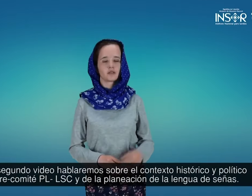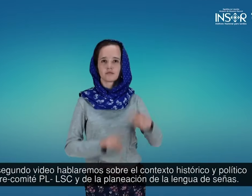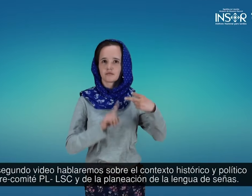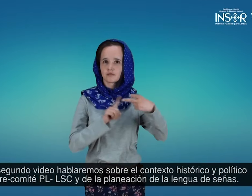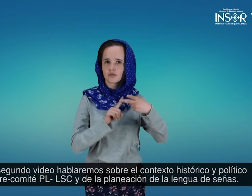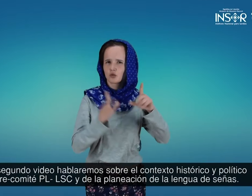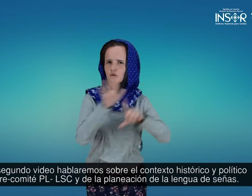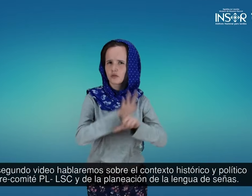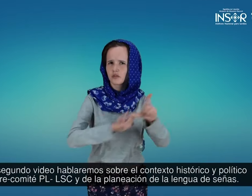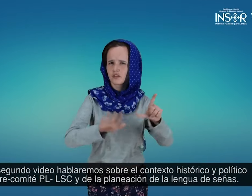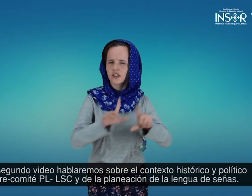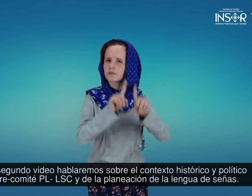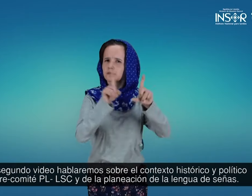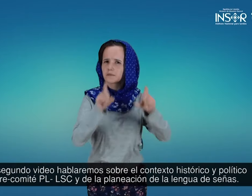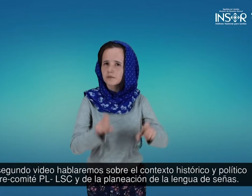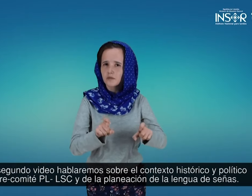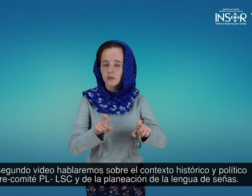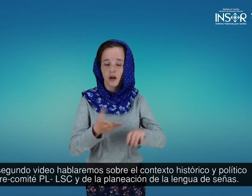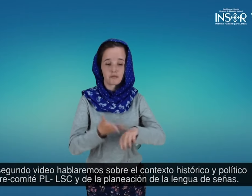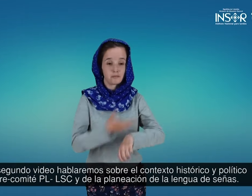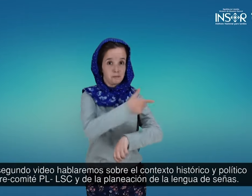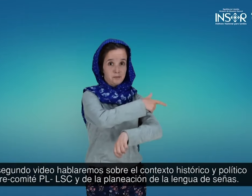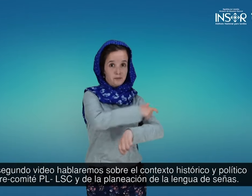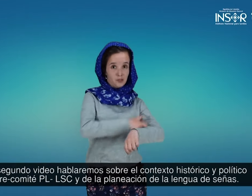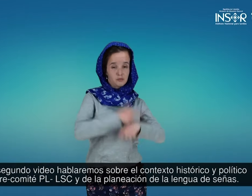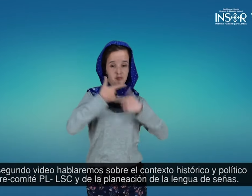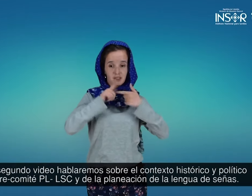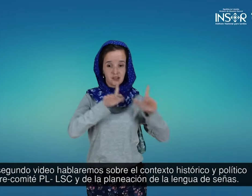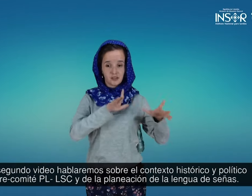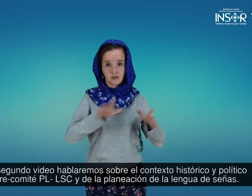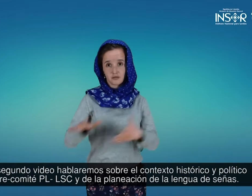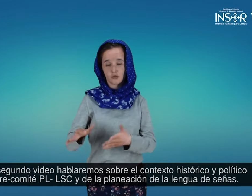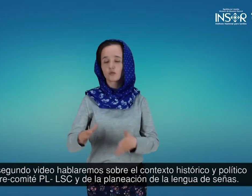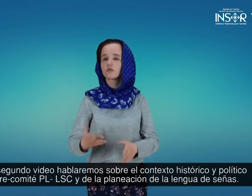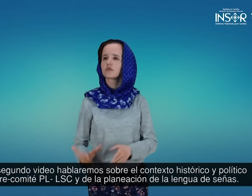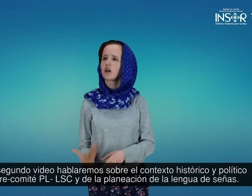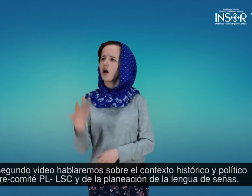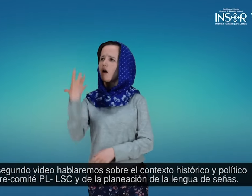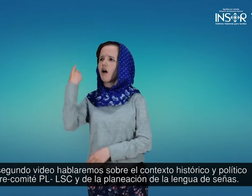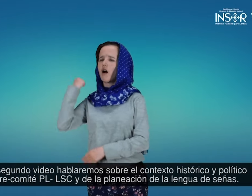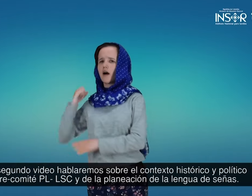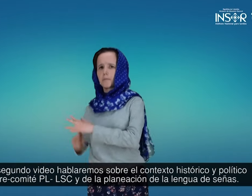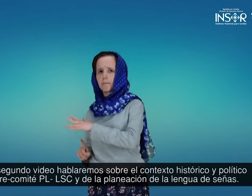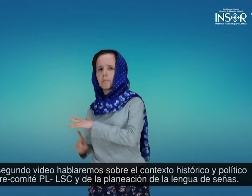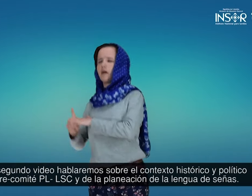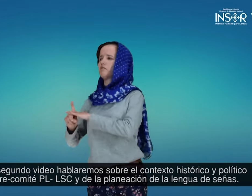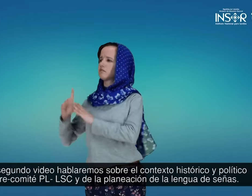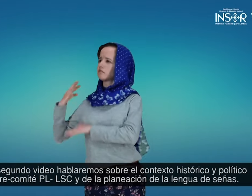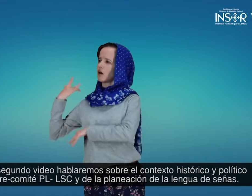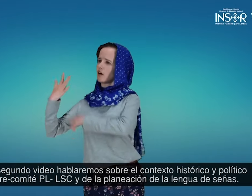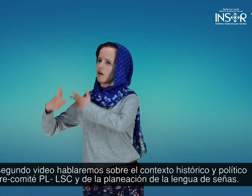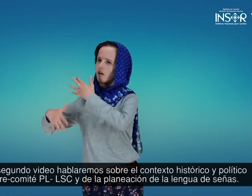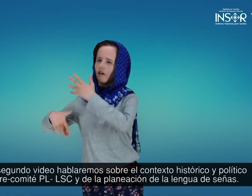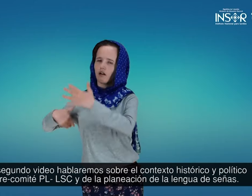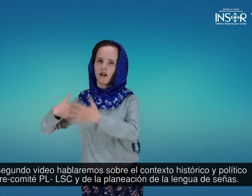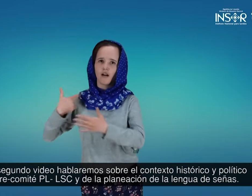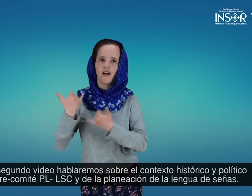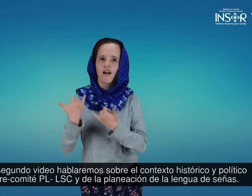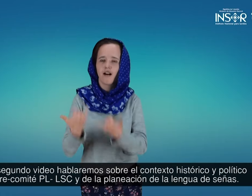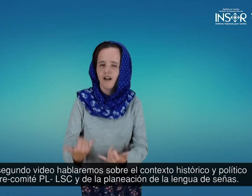En el segundo video hablaremos sobre el contexto histórico y político del Precomité de Planeación Lingüística y de